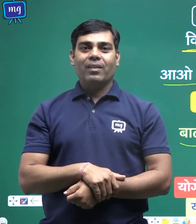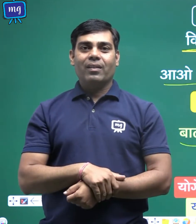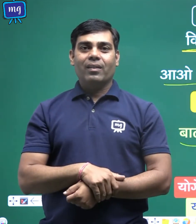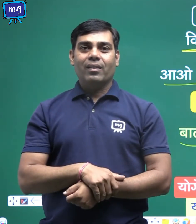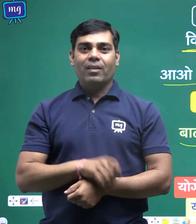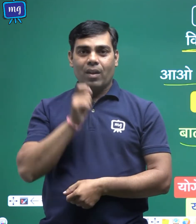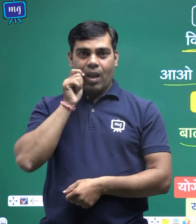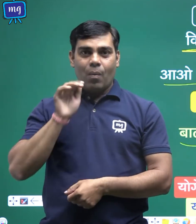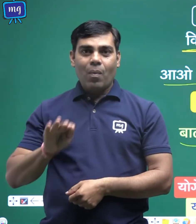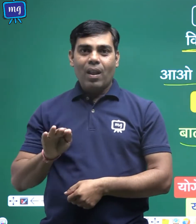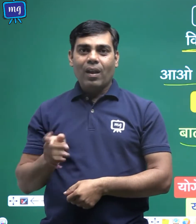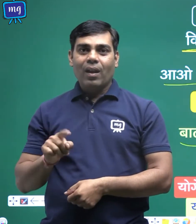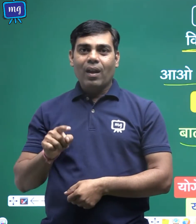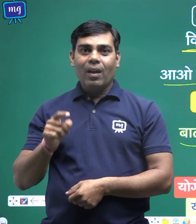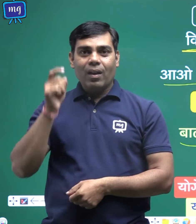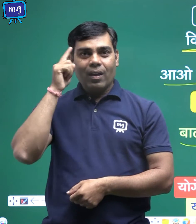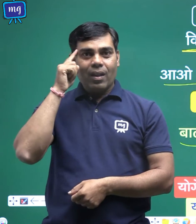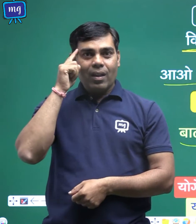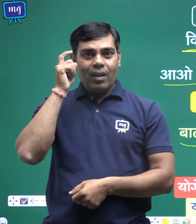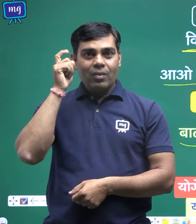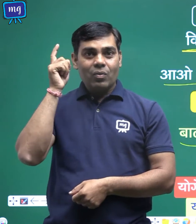बालक का स्वप्न।